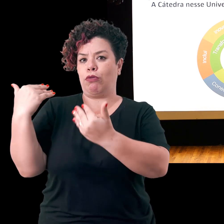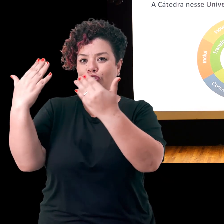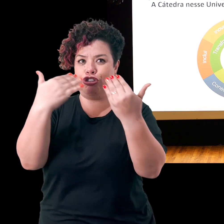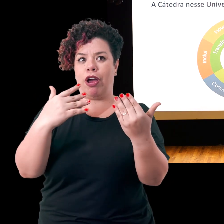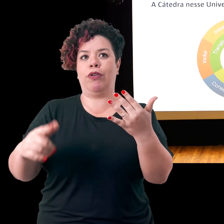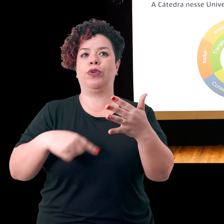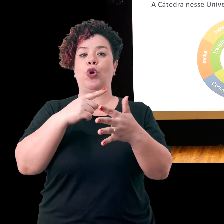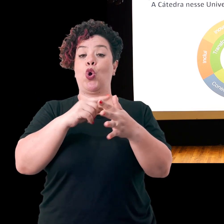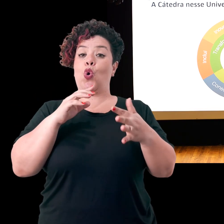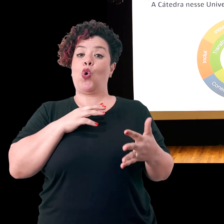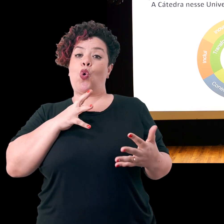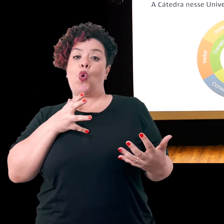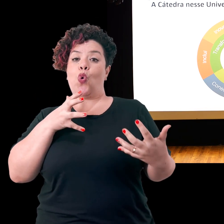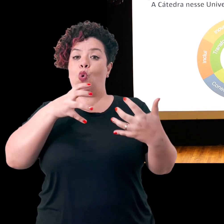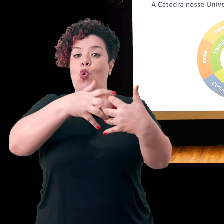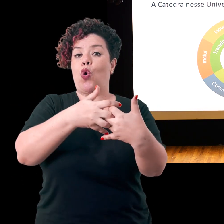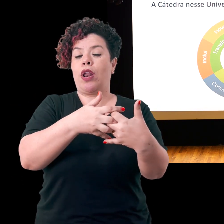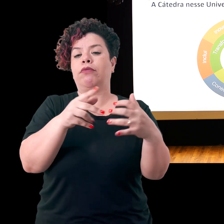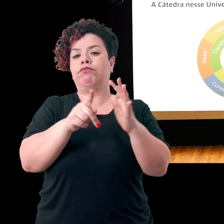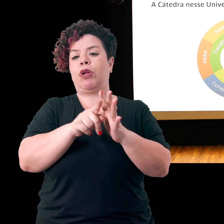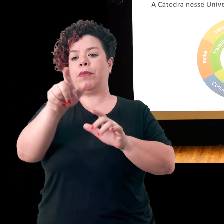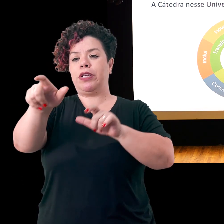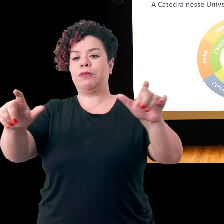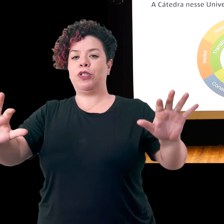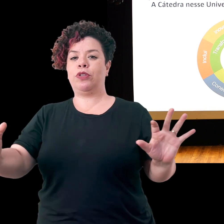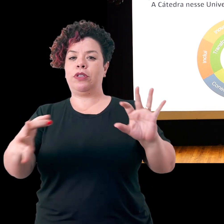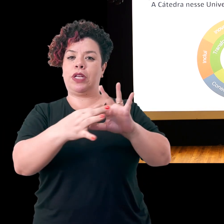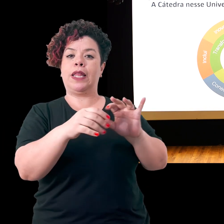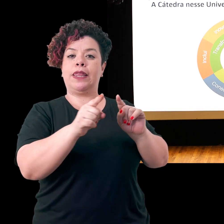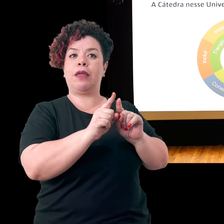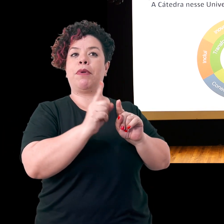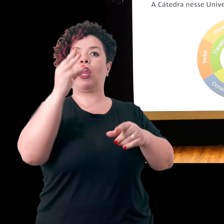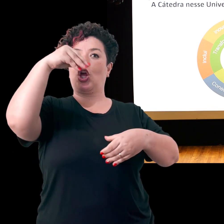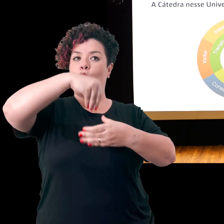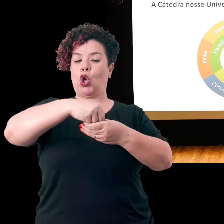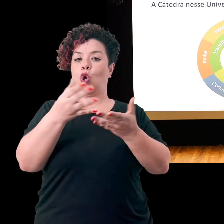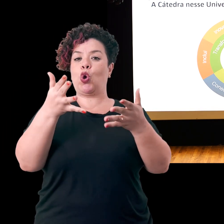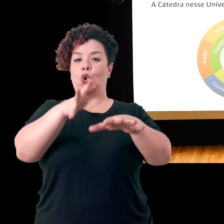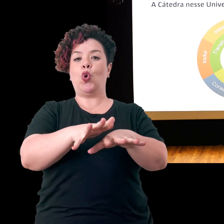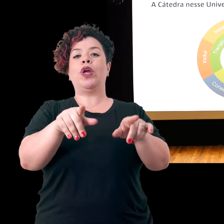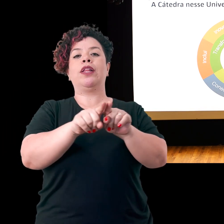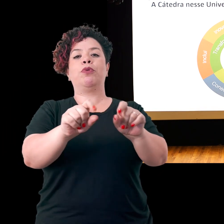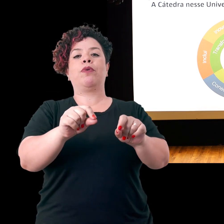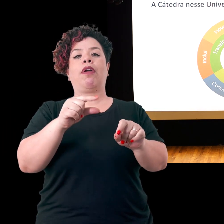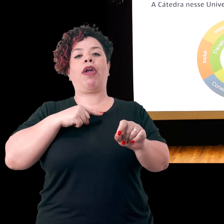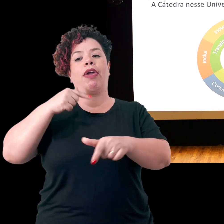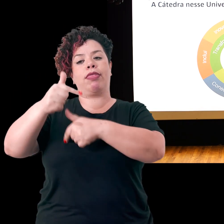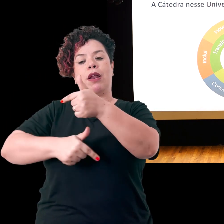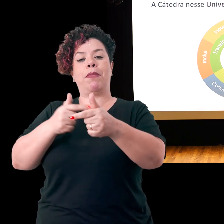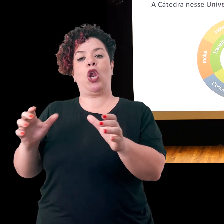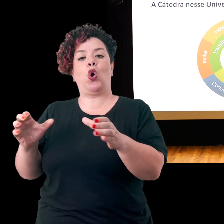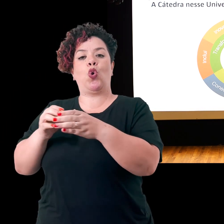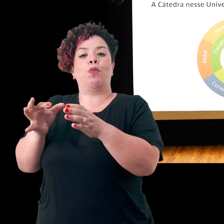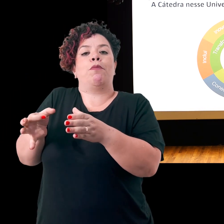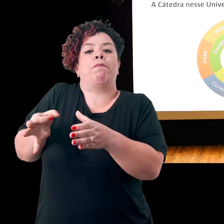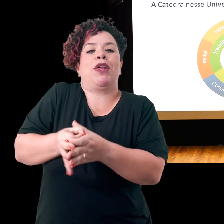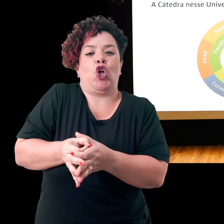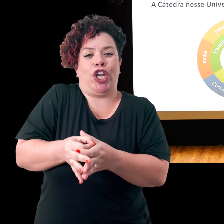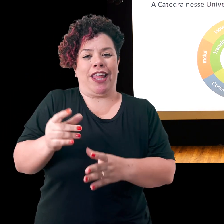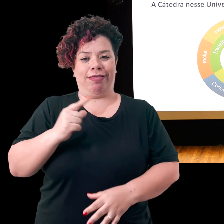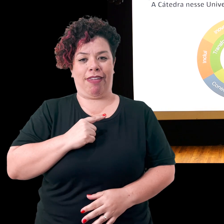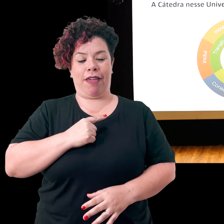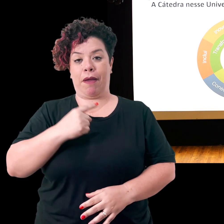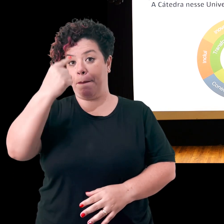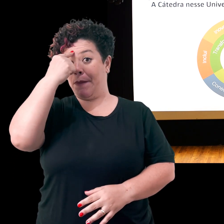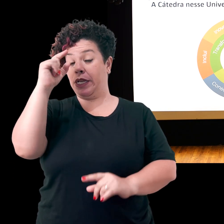diálogo, Conecta Oceano, que é fazer as conexões, e Inclui Oceano, que é trabalhar com as minorias. Né? Tudo isso